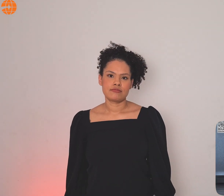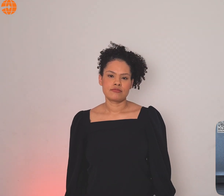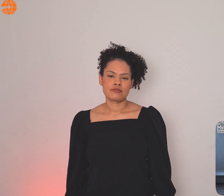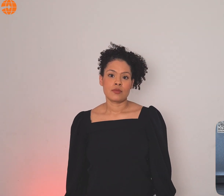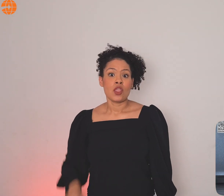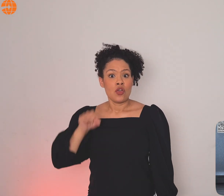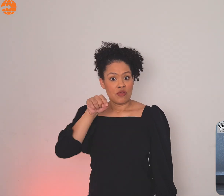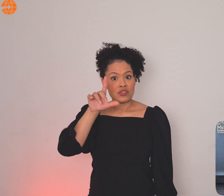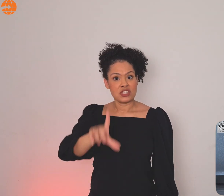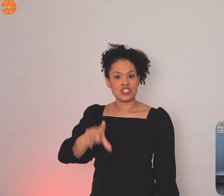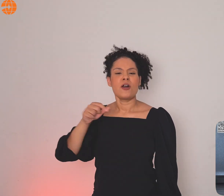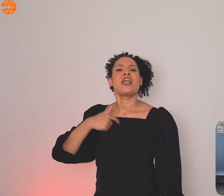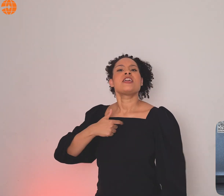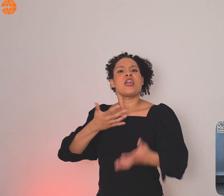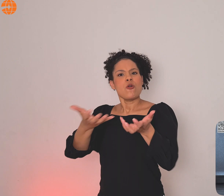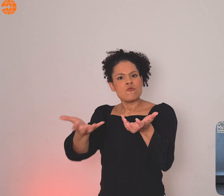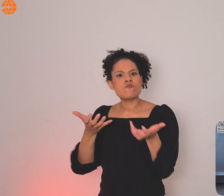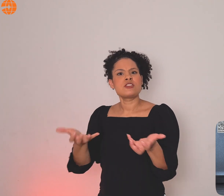púlpito.